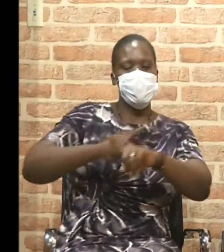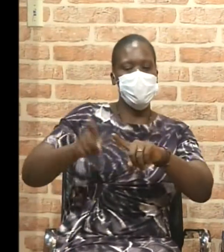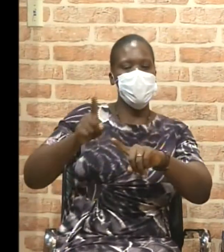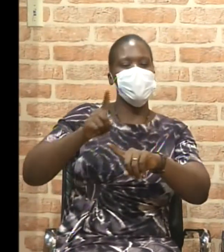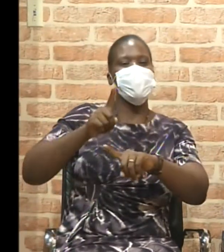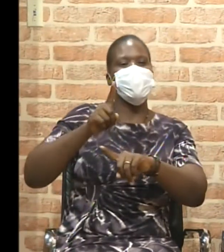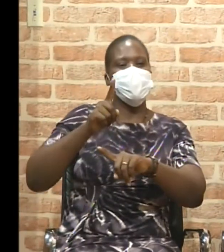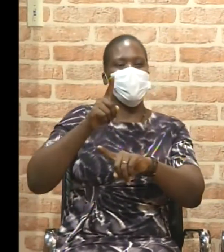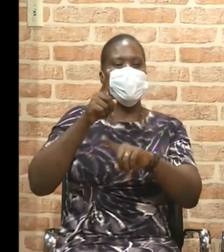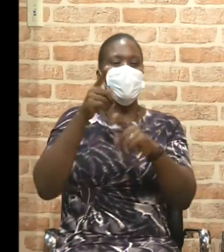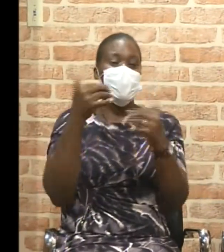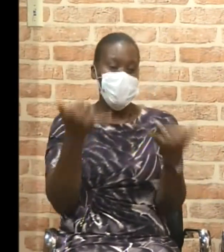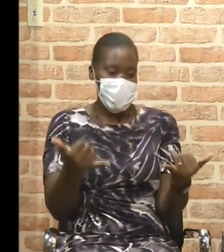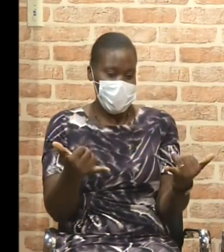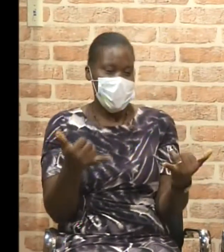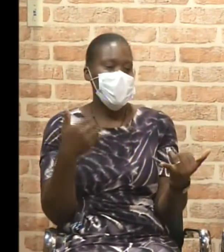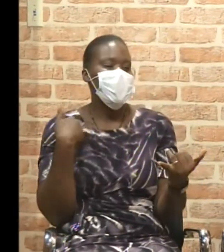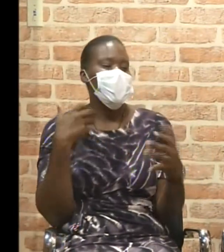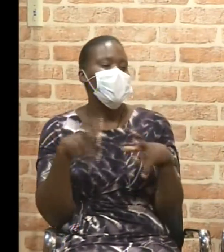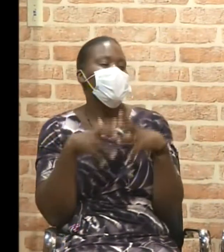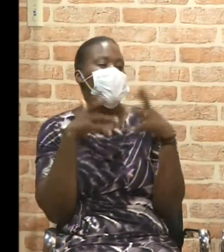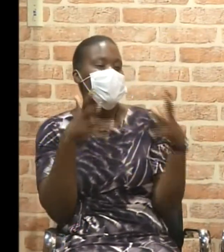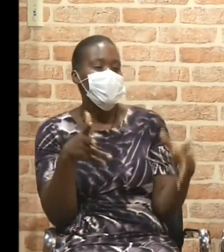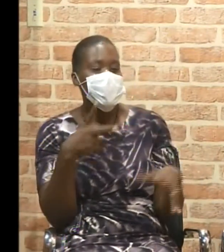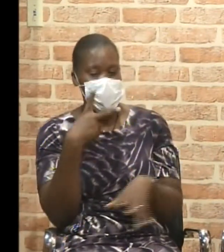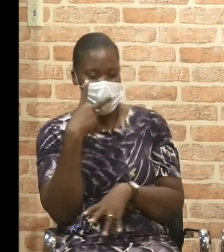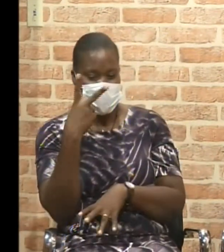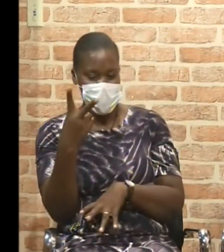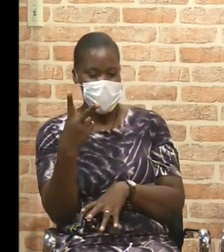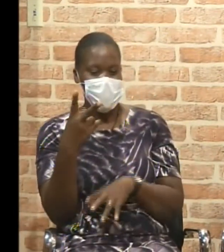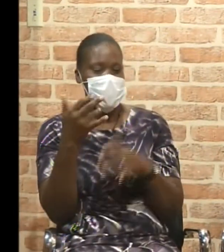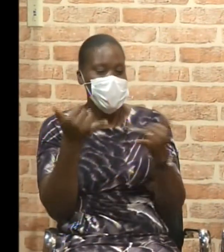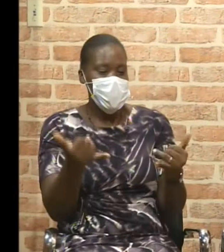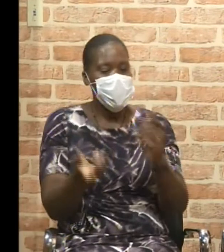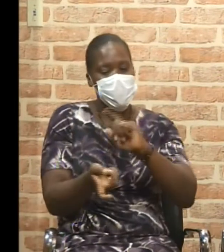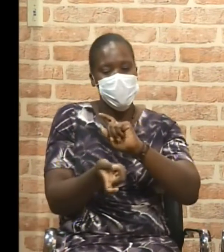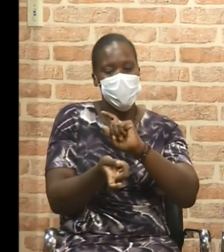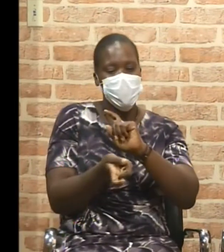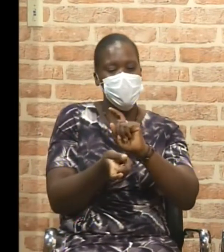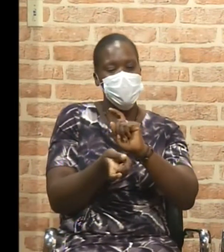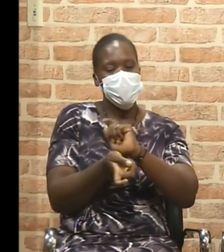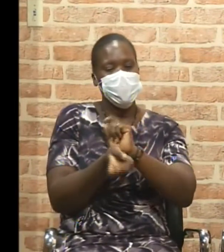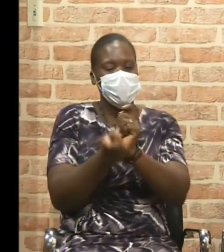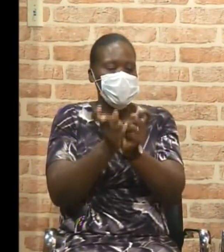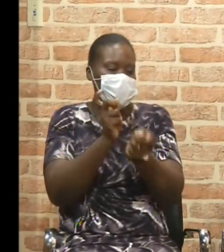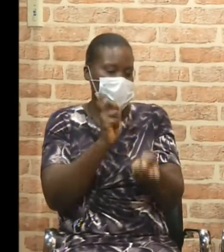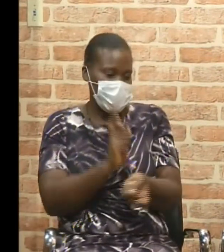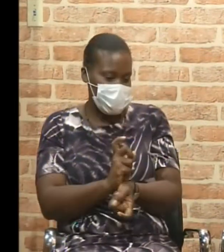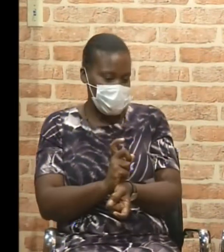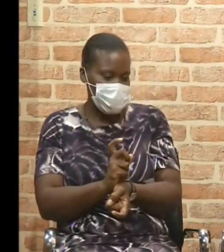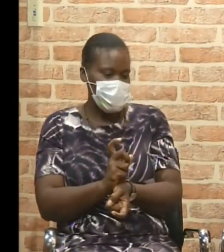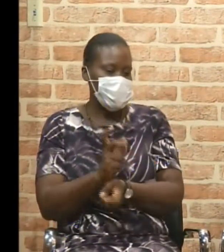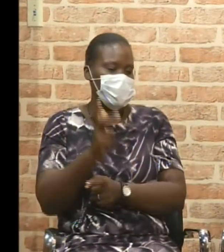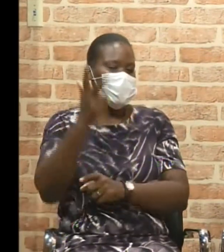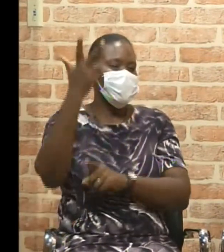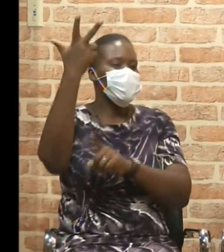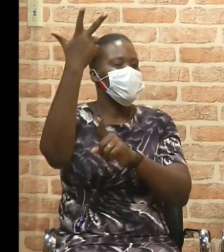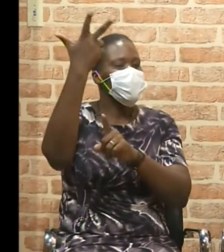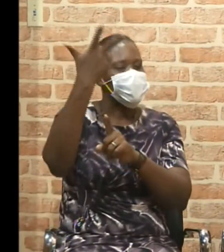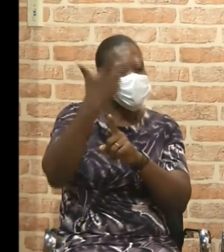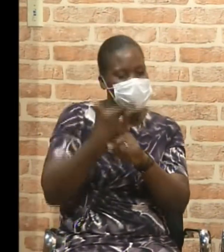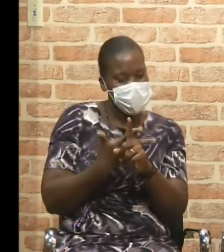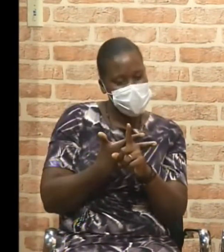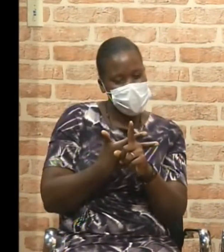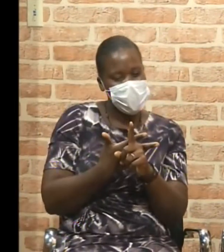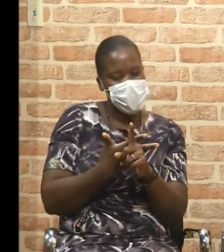yo pour la simple et bonne raison parce que justement dans 3 mois et de héritage qui déjà passé de presque à peu